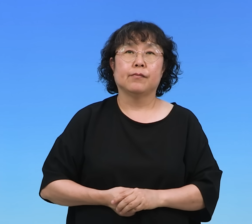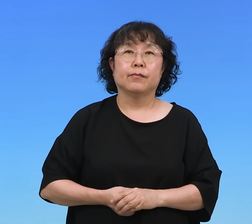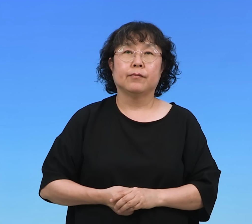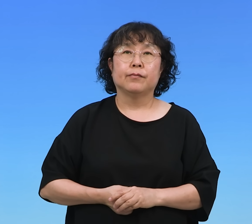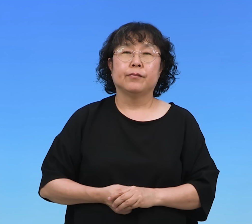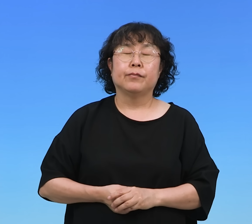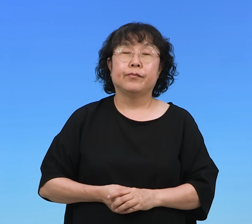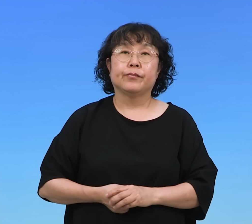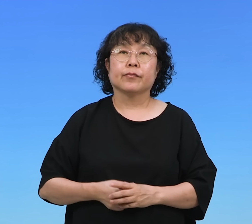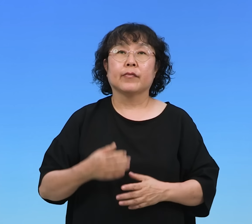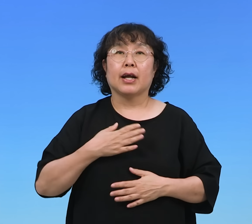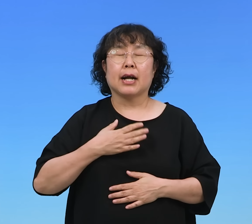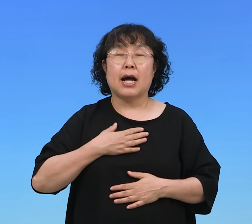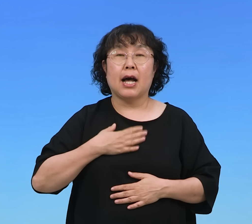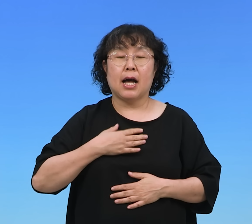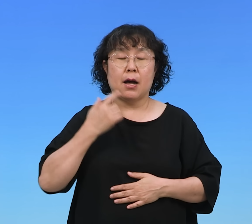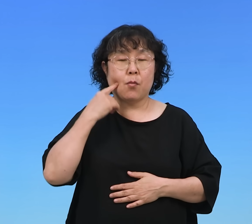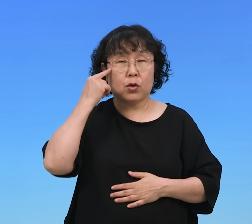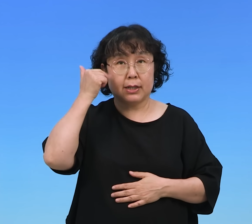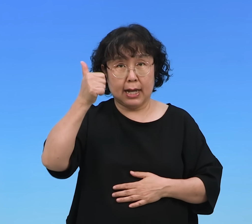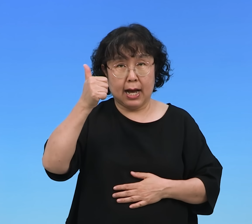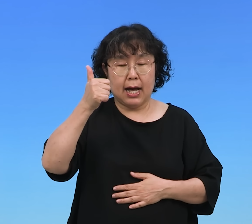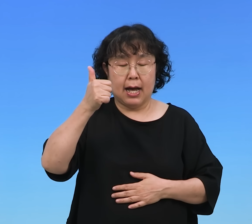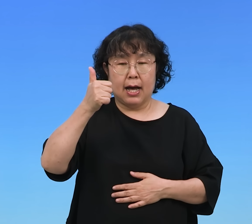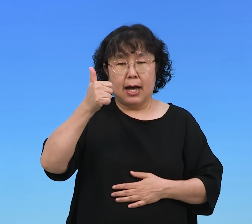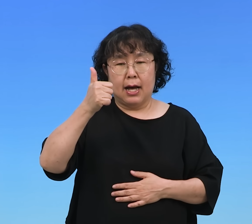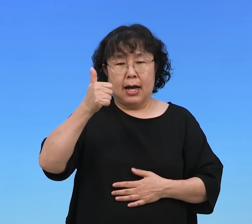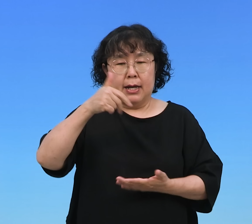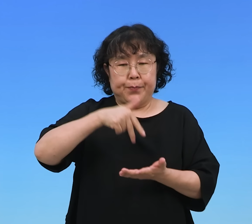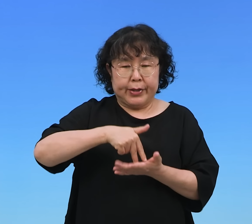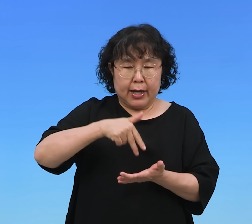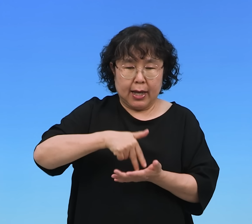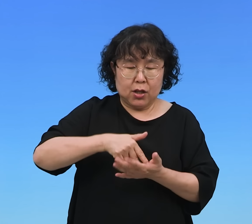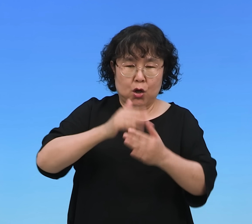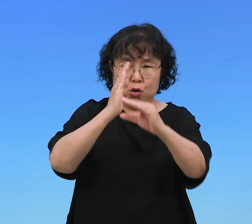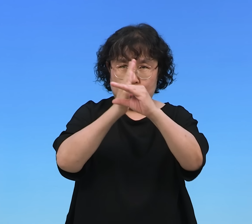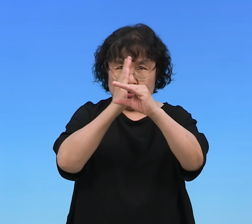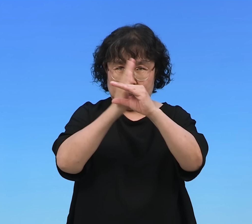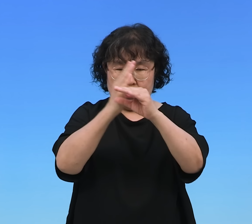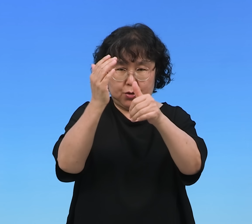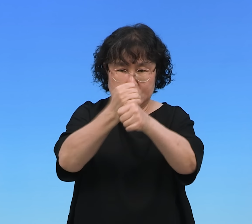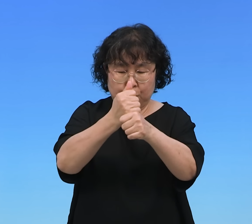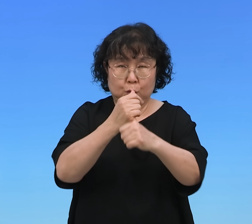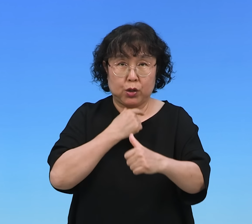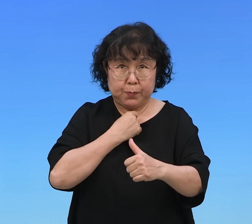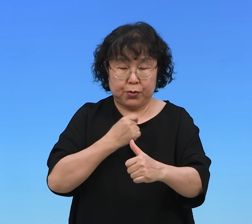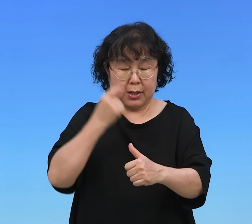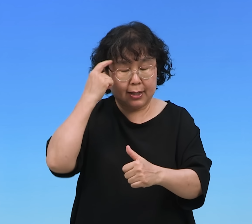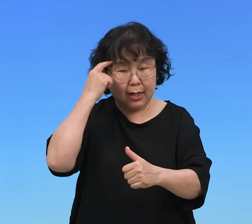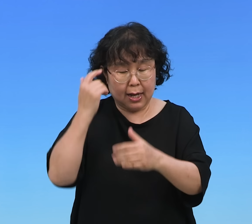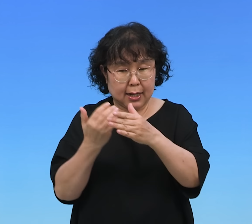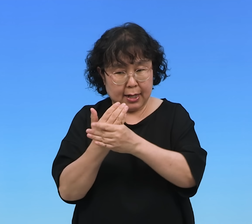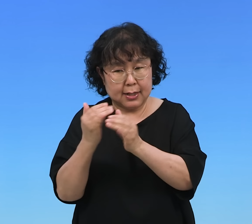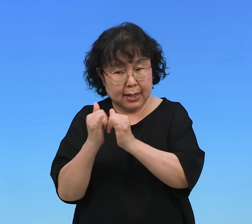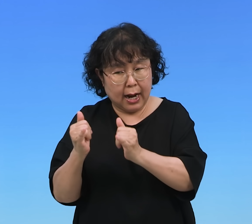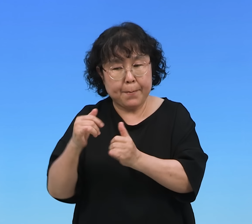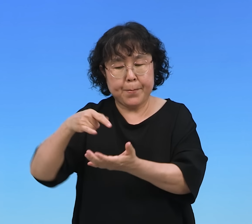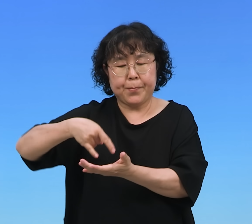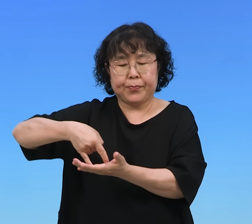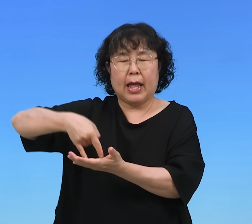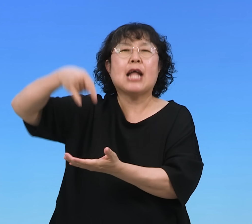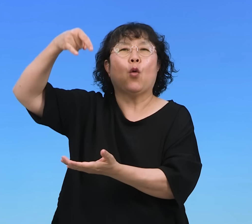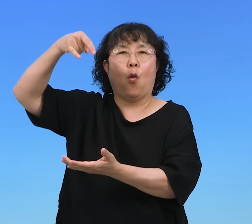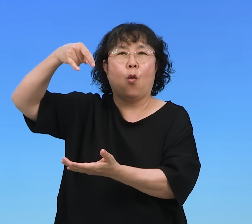말씀드렸잖아요. 목사로서 중심을 잡기 원할 때 떠올려지는 인물이 에녹이라고요.